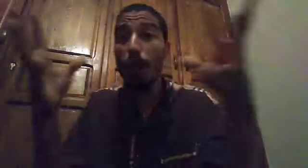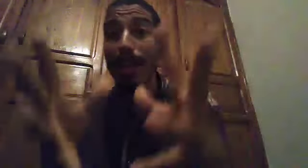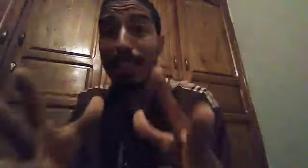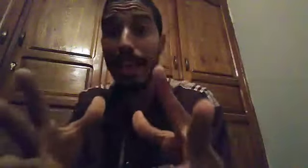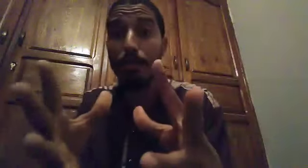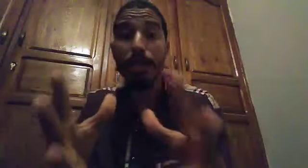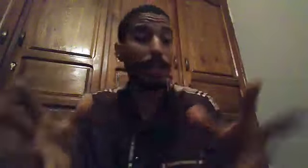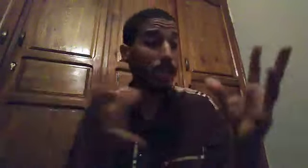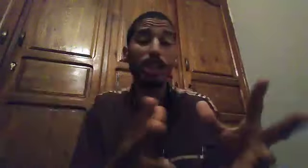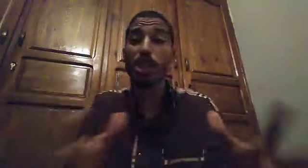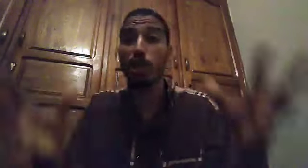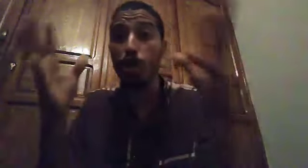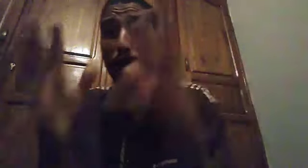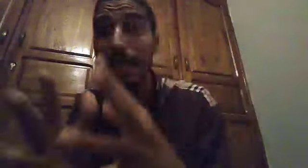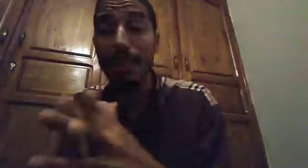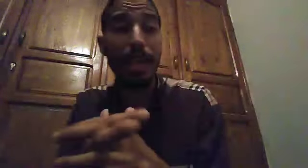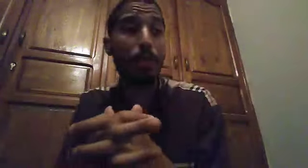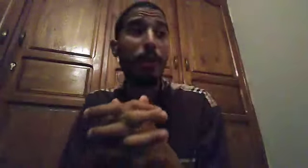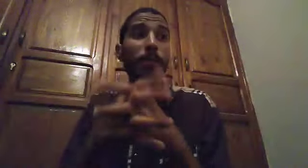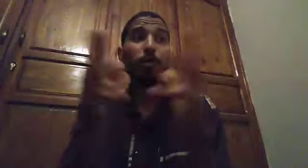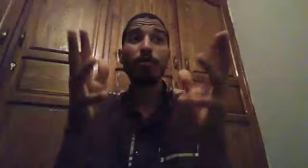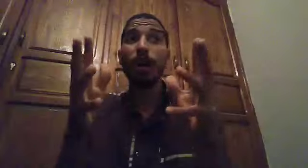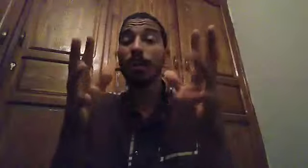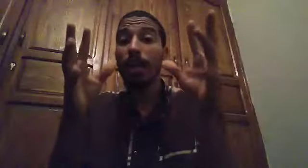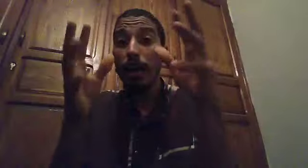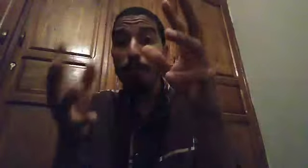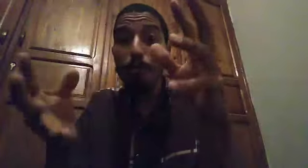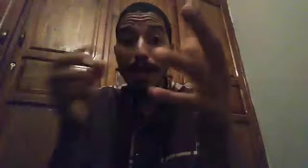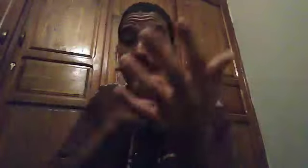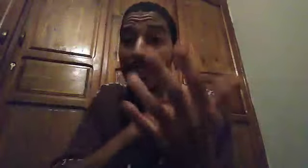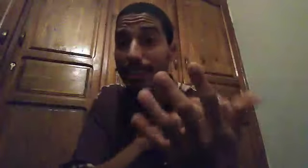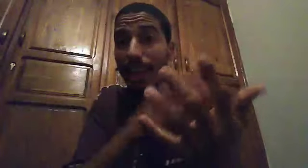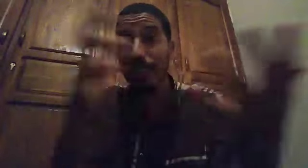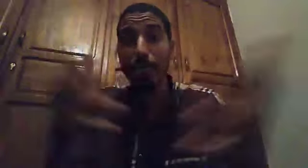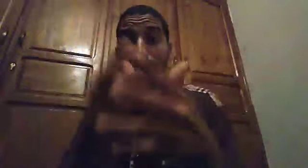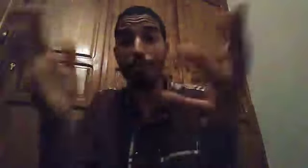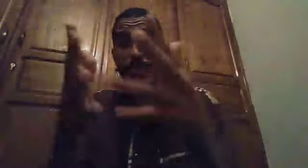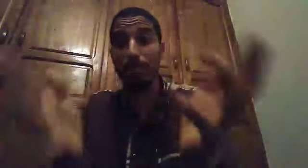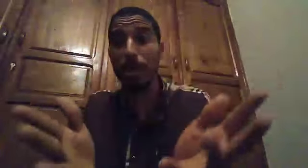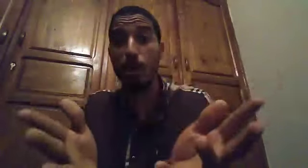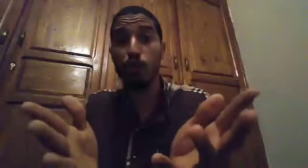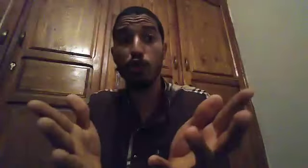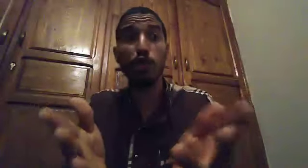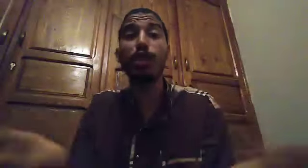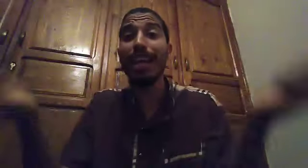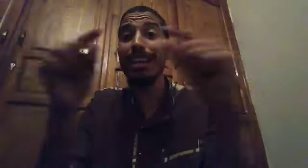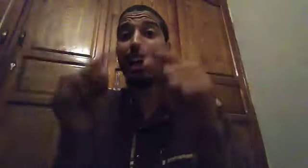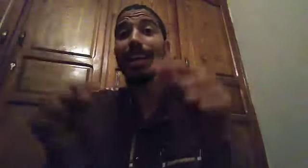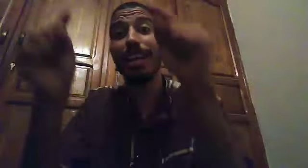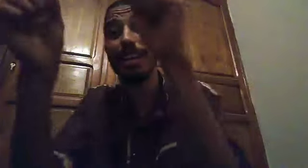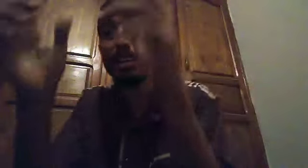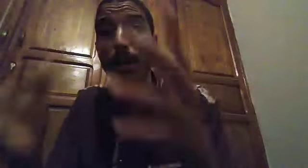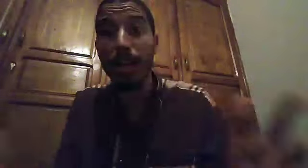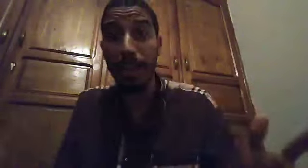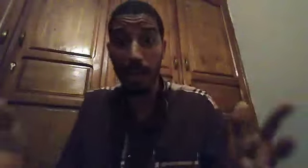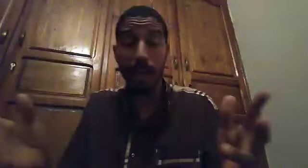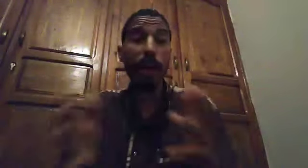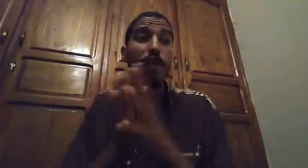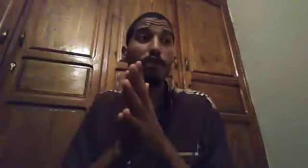اربعه اللاعبين يجد كيجد الكره اربعه اللاعبين، ف حتى هذا الضغط اللي ما خلى ميسي ما دار والو في الشوط الاول على الاقل خلى دي ماريا يتحرر، فشفنا